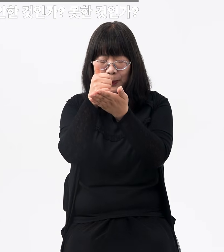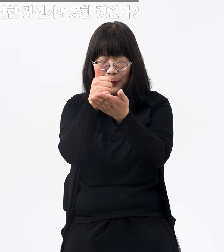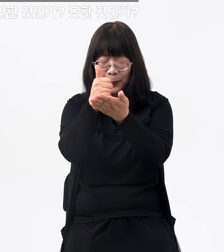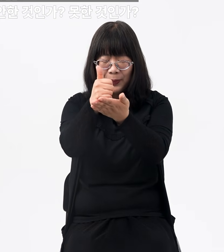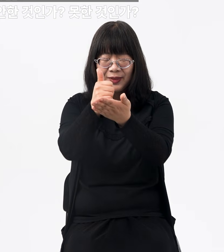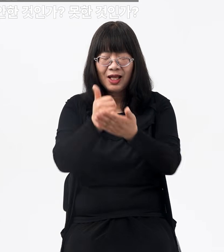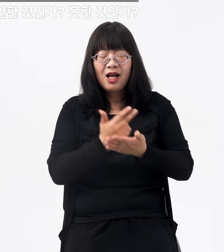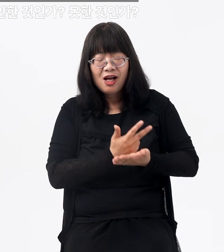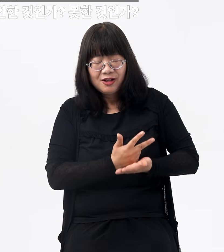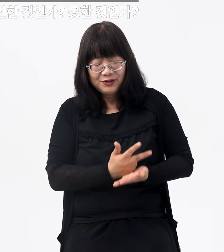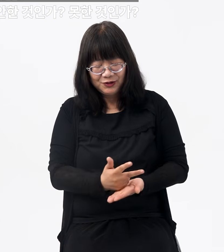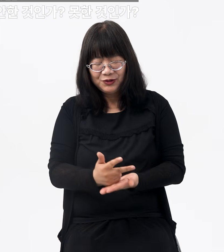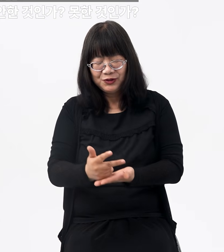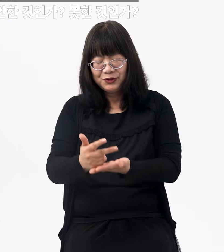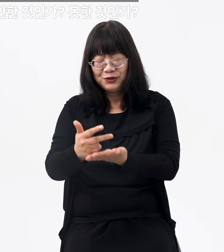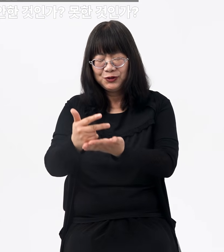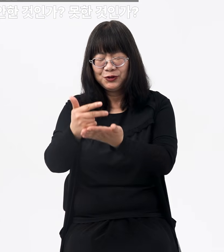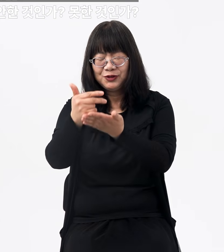주님은 나의 산성,